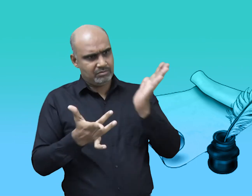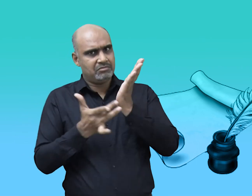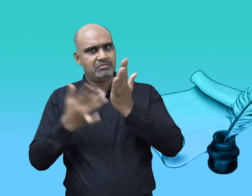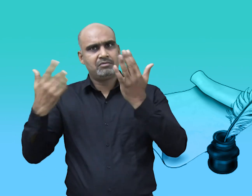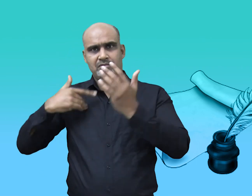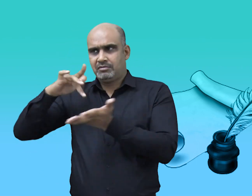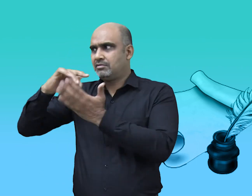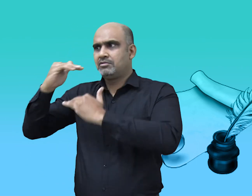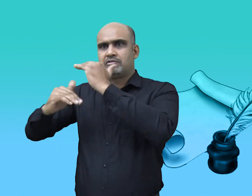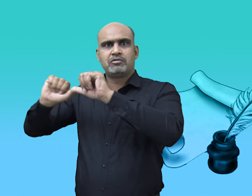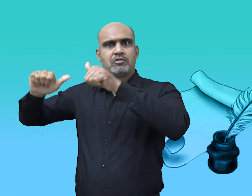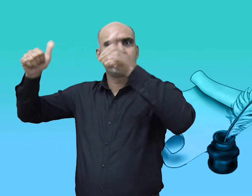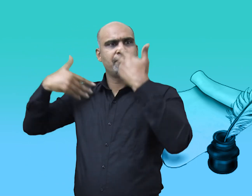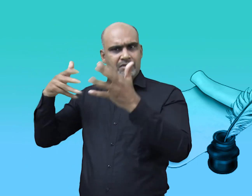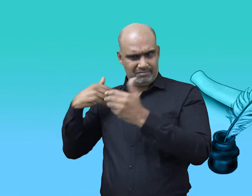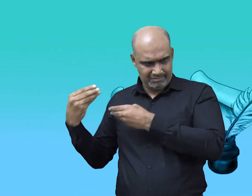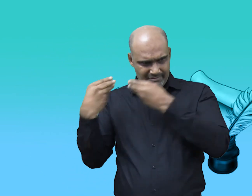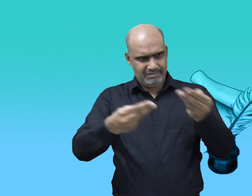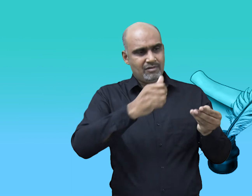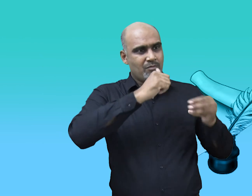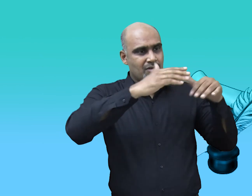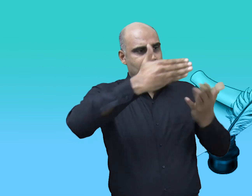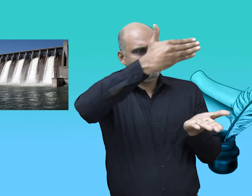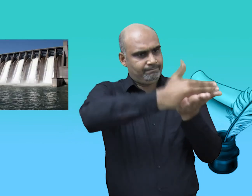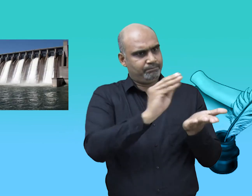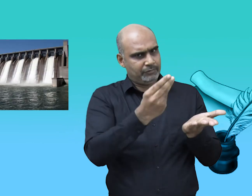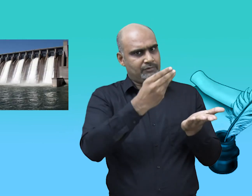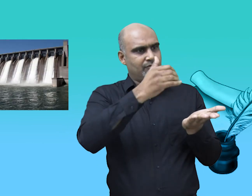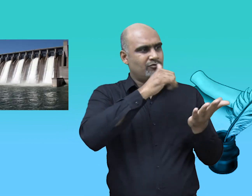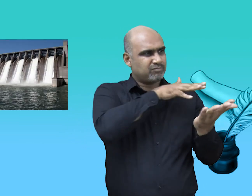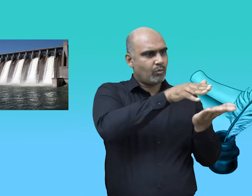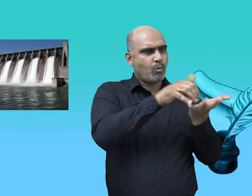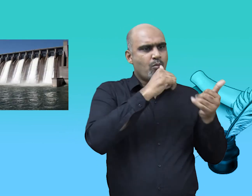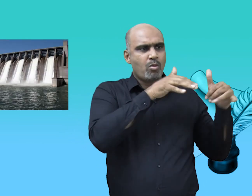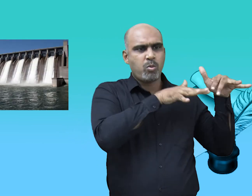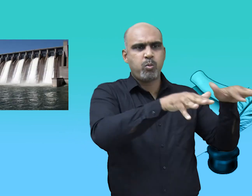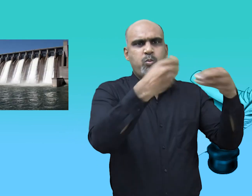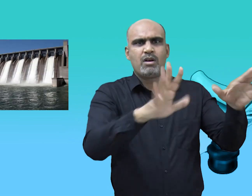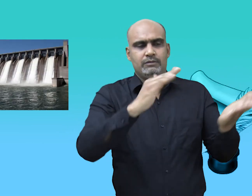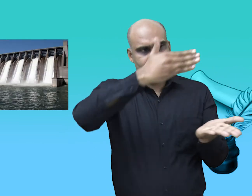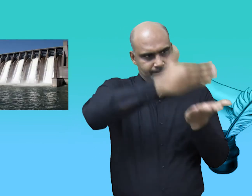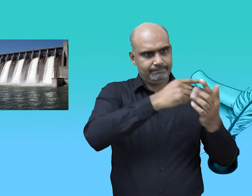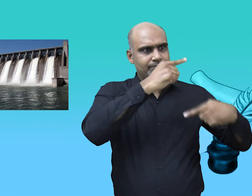जरिए बांध बनाए जाते हैं जिससे उनके देश को काफ़ी सफलताएं मिली है और हमारे देश के